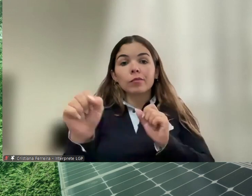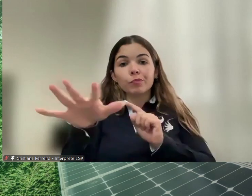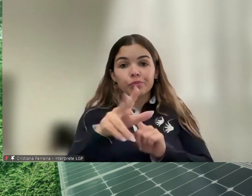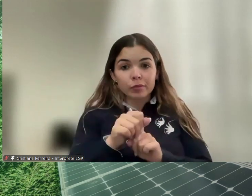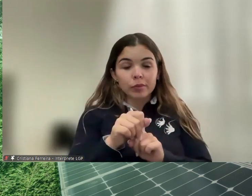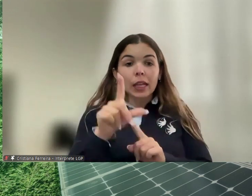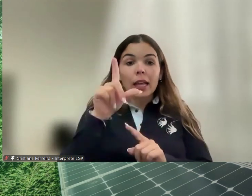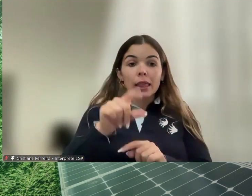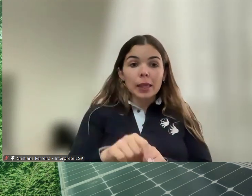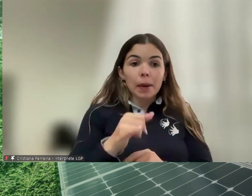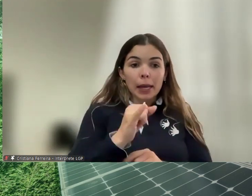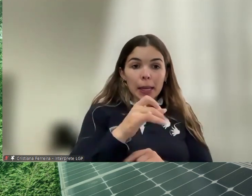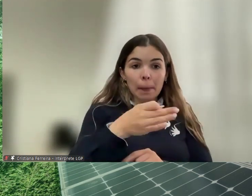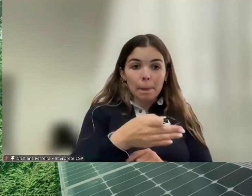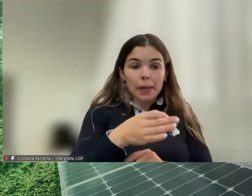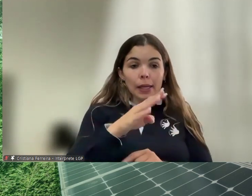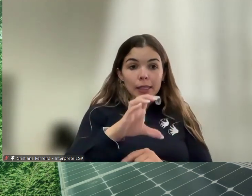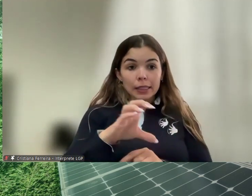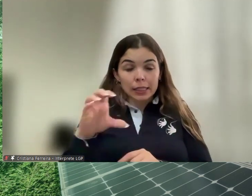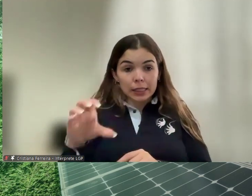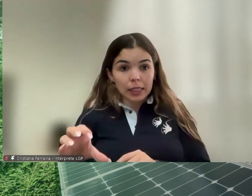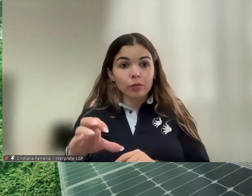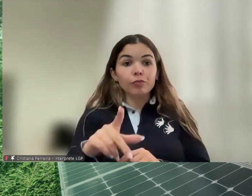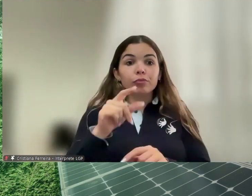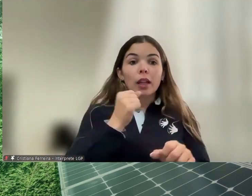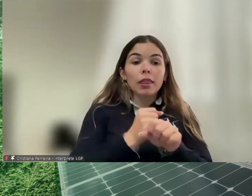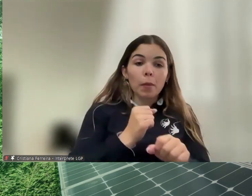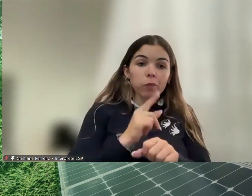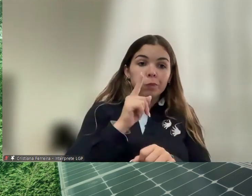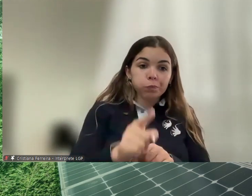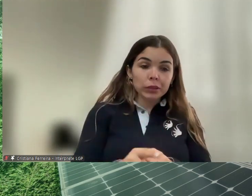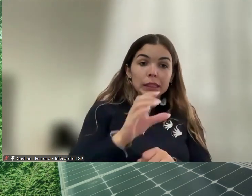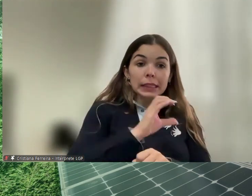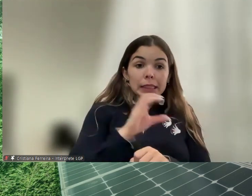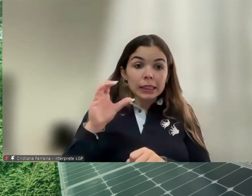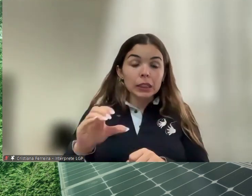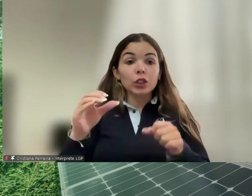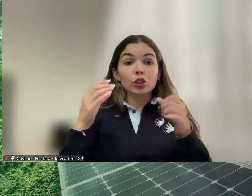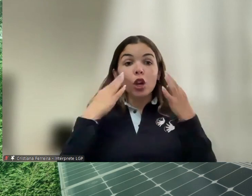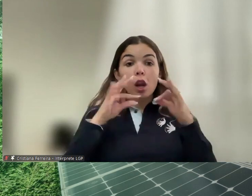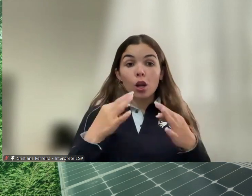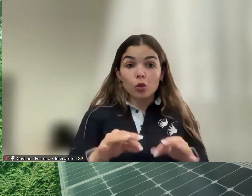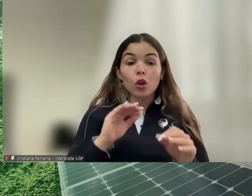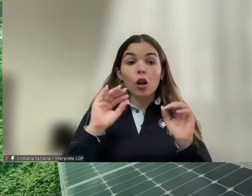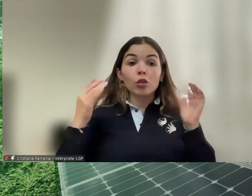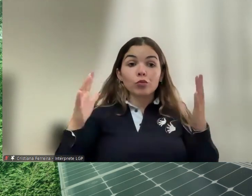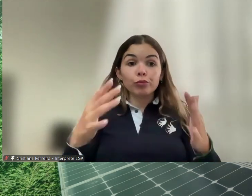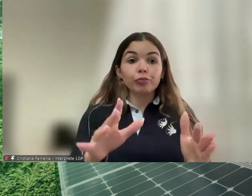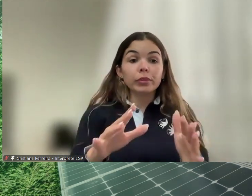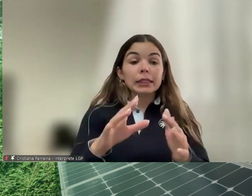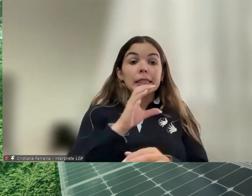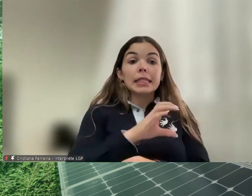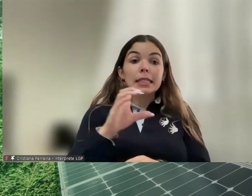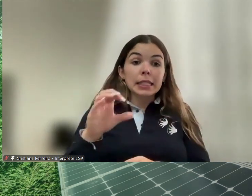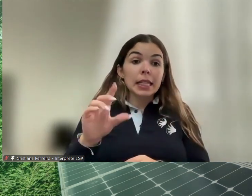para o IPCC, coordenador executivo do Conselho Científico das Ciências Naturais e do Ambiente da Fundação para a Ciência e Tecnologia